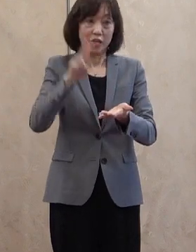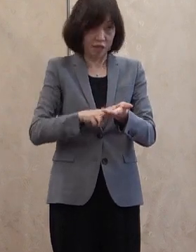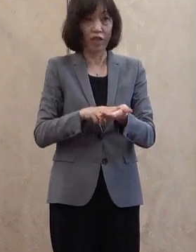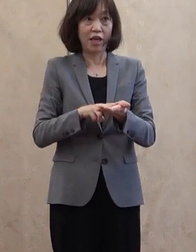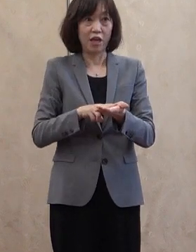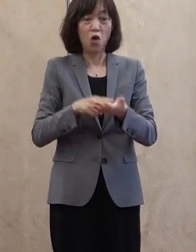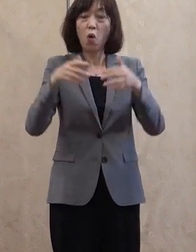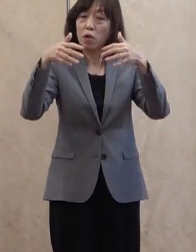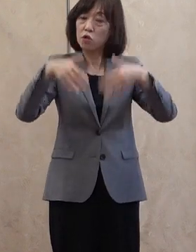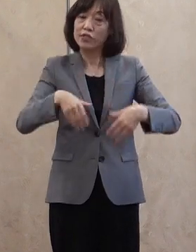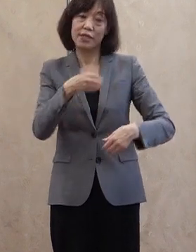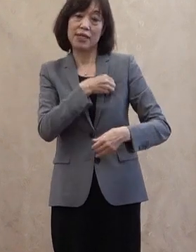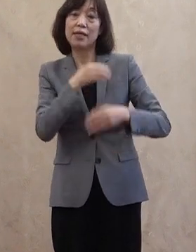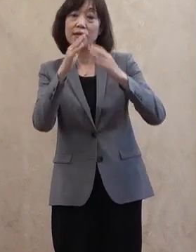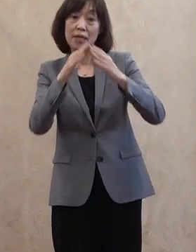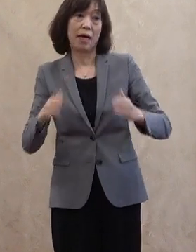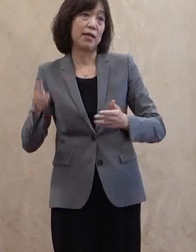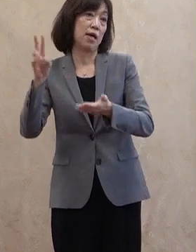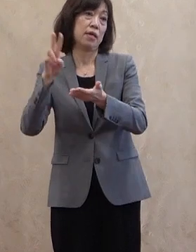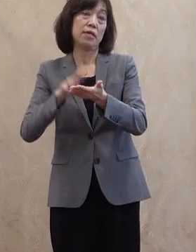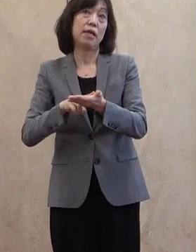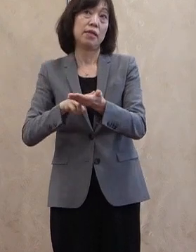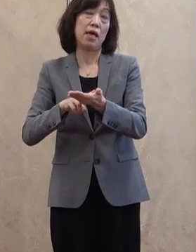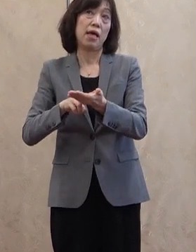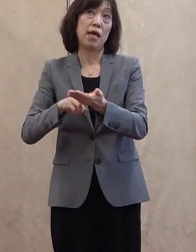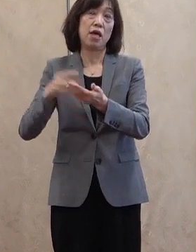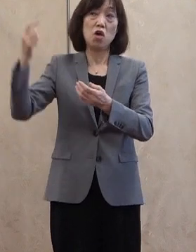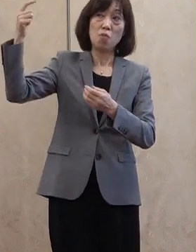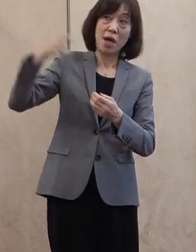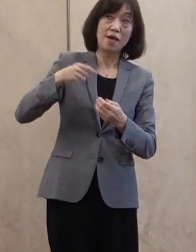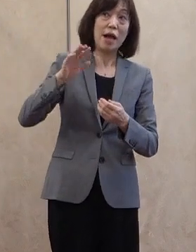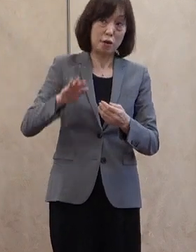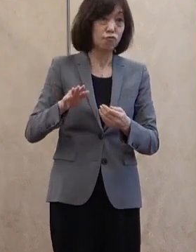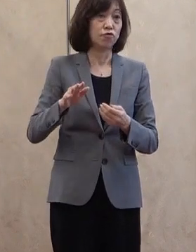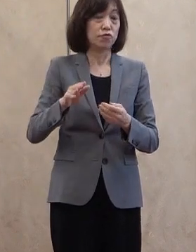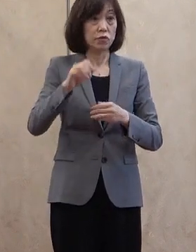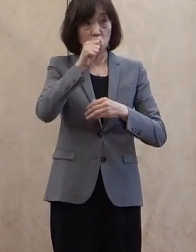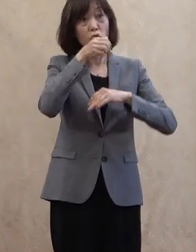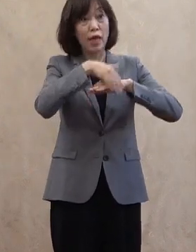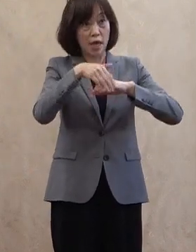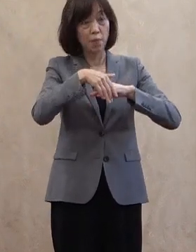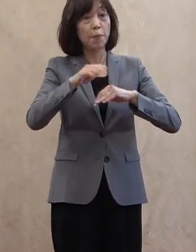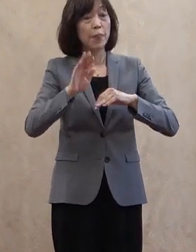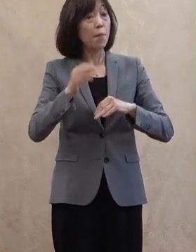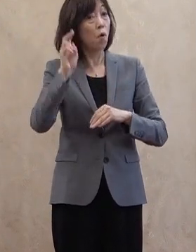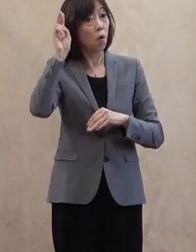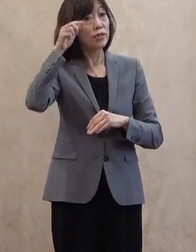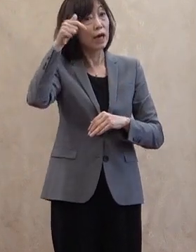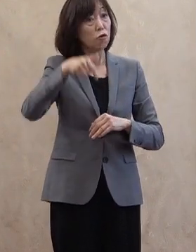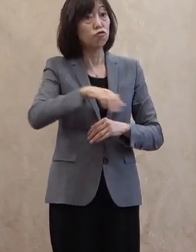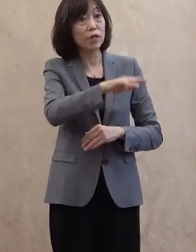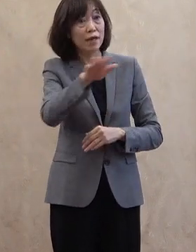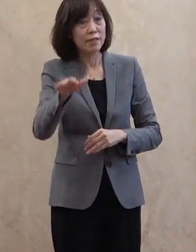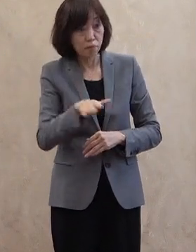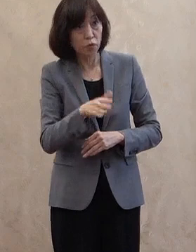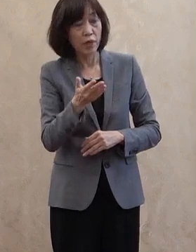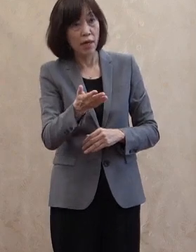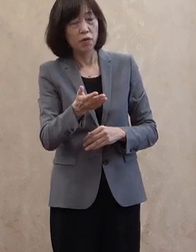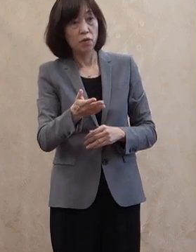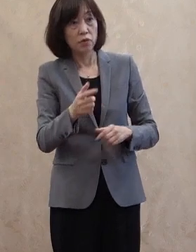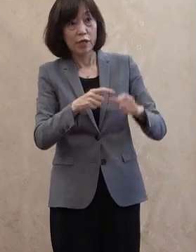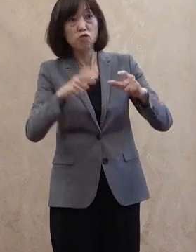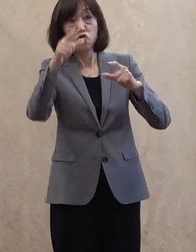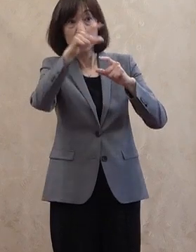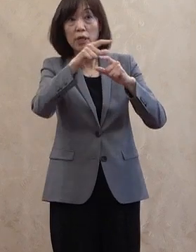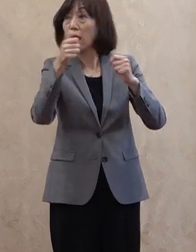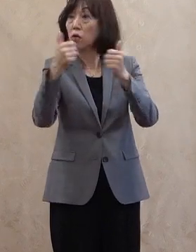組織委員会がされる予定だったと思うんですが、もう知事の方から追加で府内全域でというご相談をして今また追加で協議を